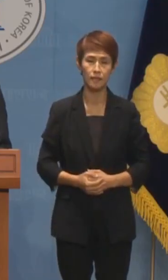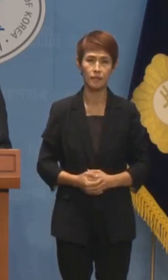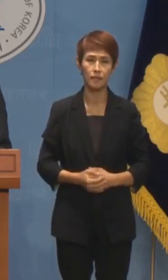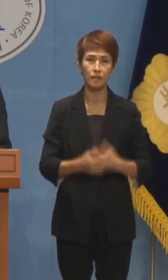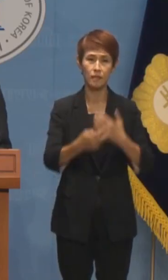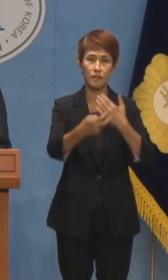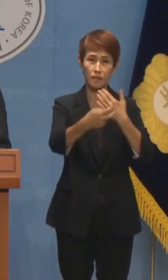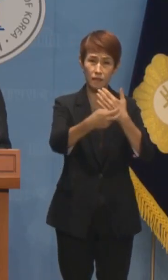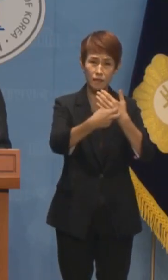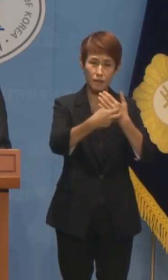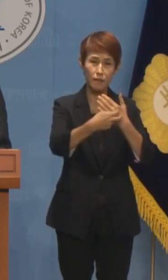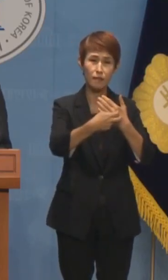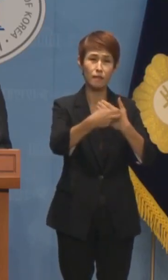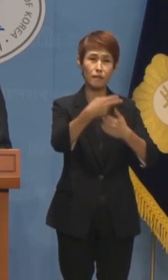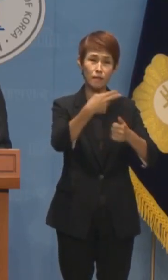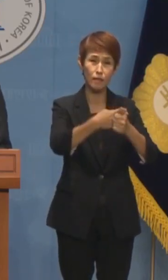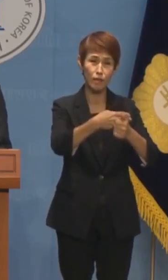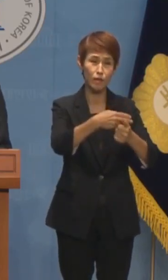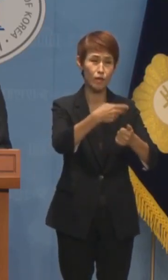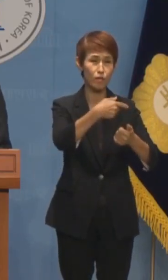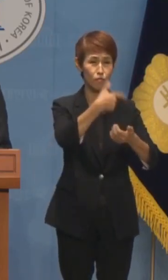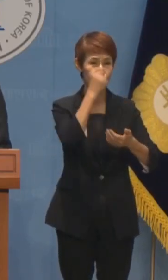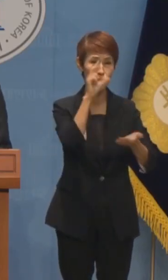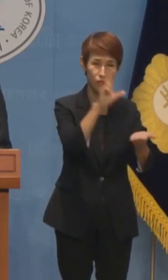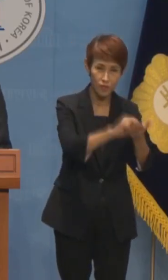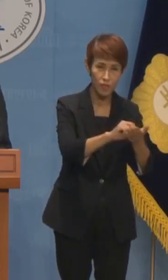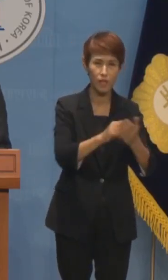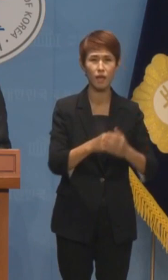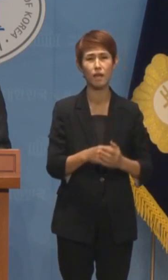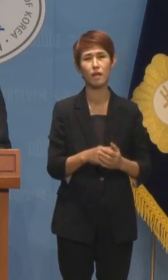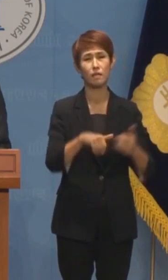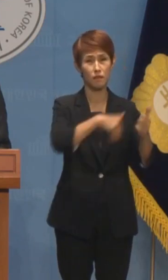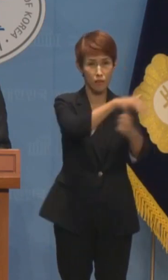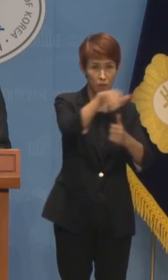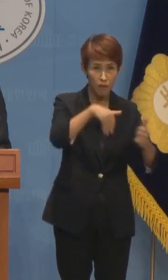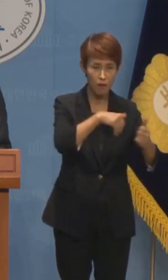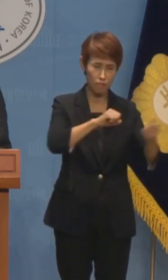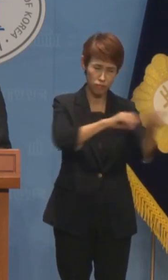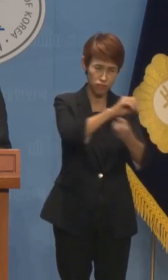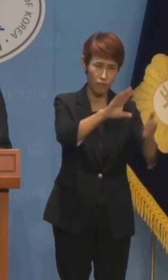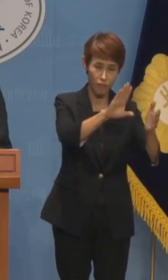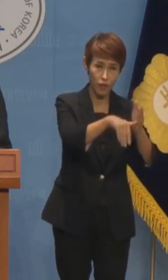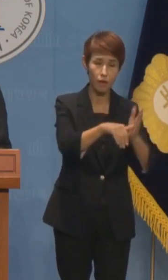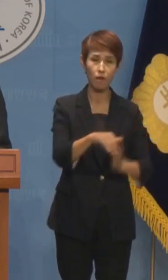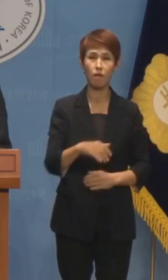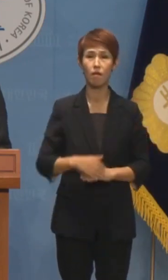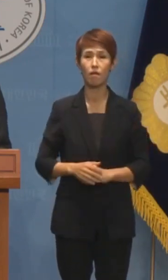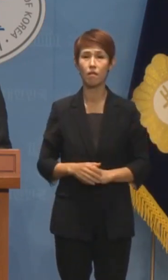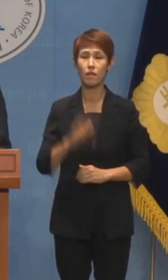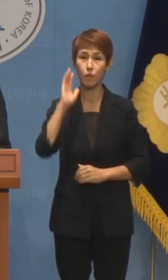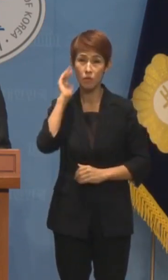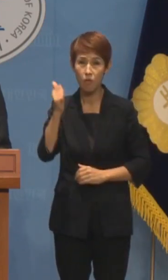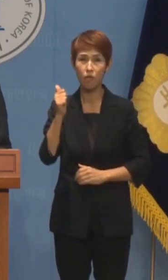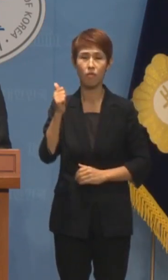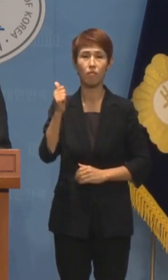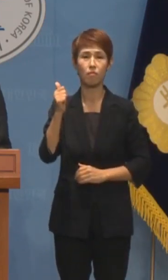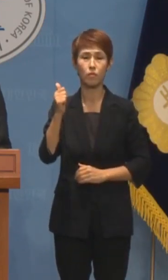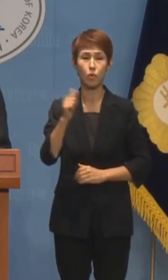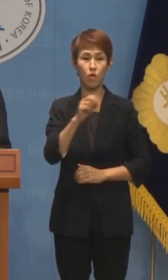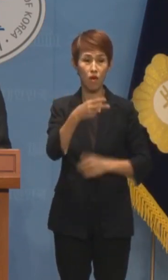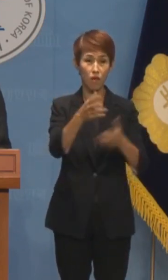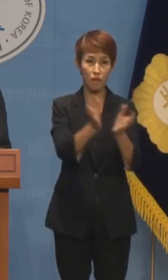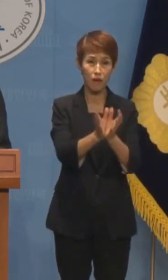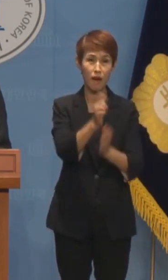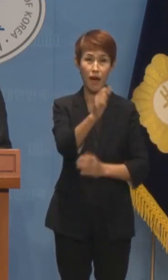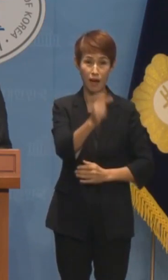의료대란의 한가운데서 대통령과 집권당 대표가 만나서 고기만 먹고